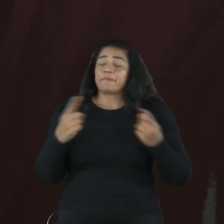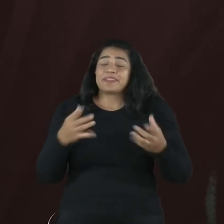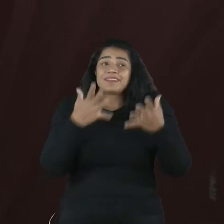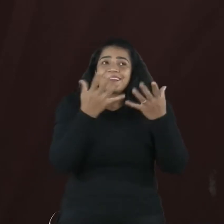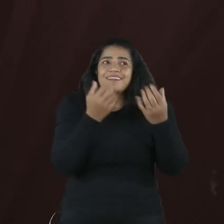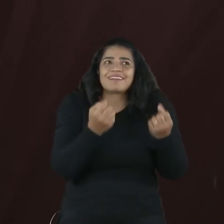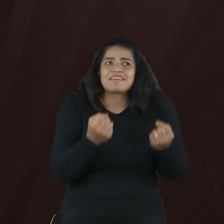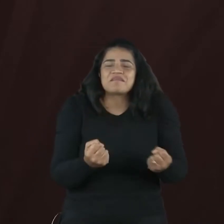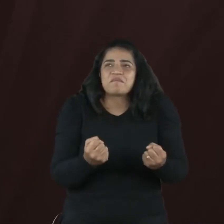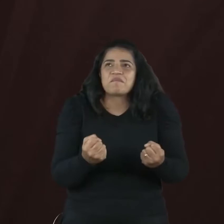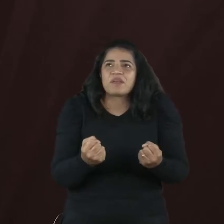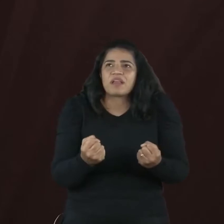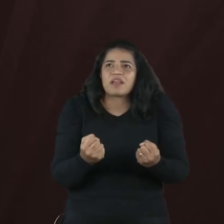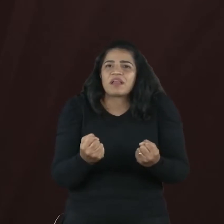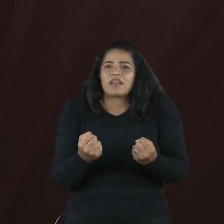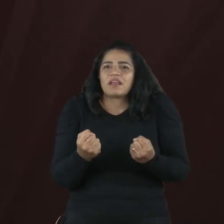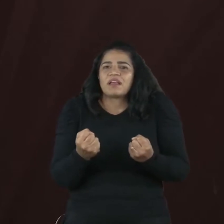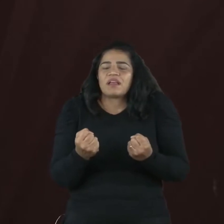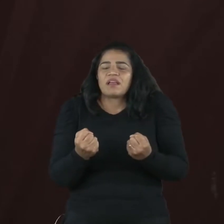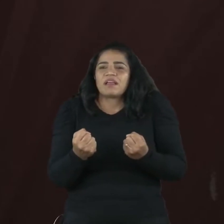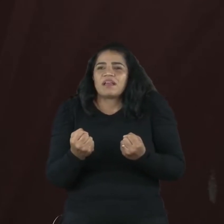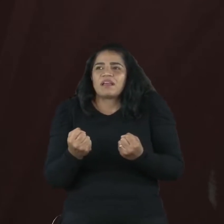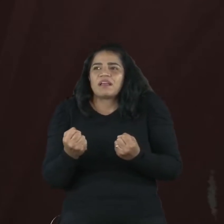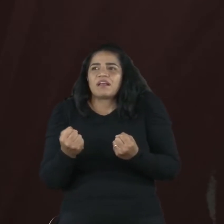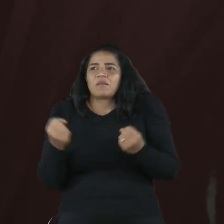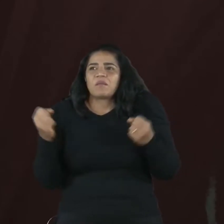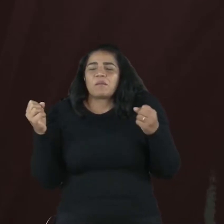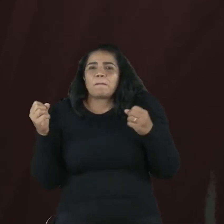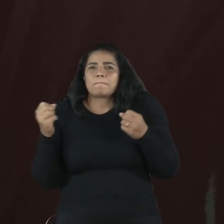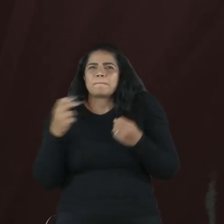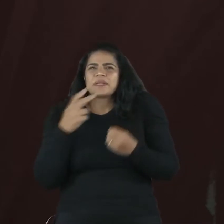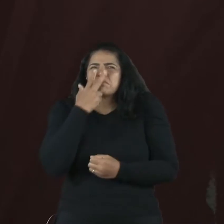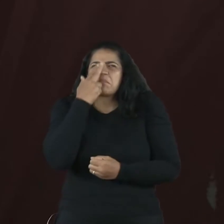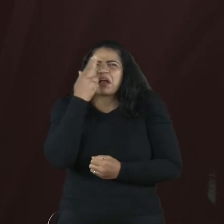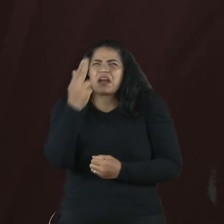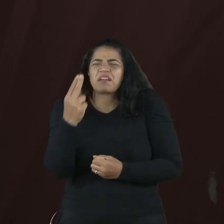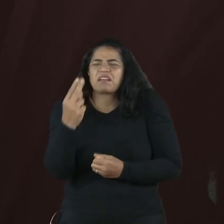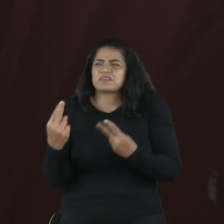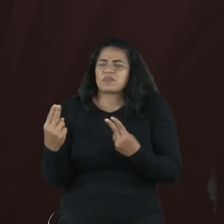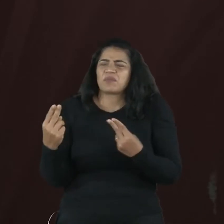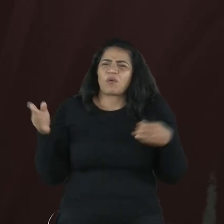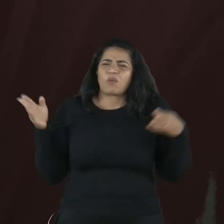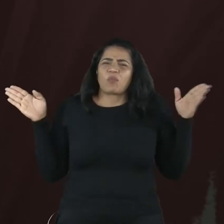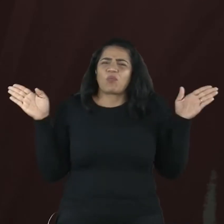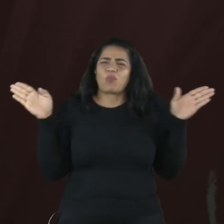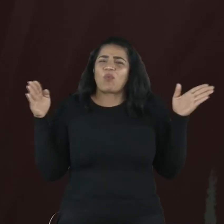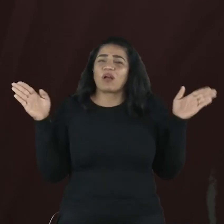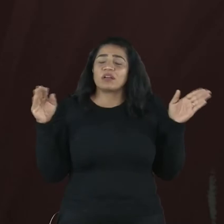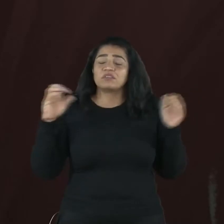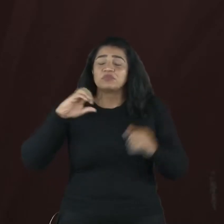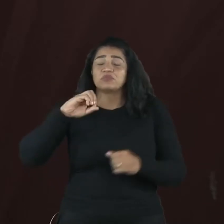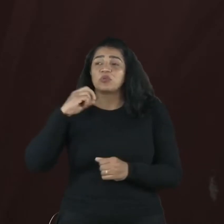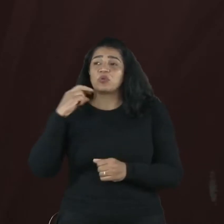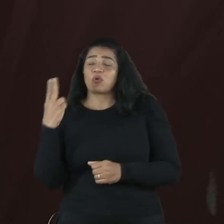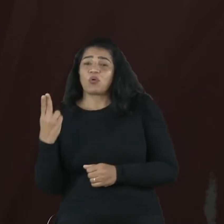o próprio Cristo Jesus. Que efeito, pois, da vossa